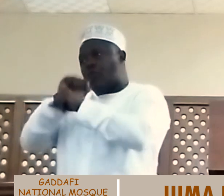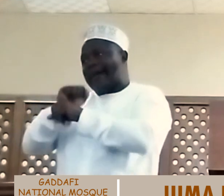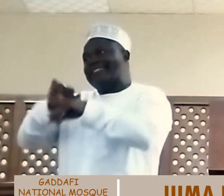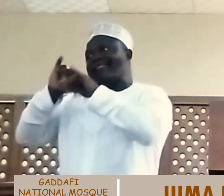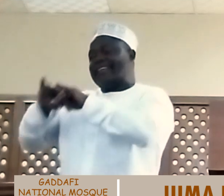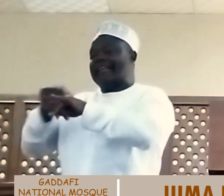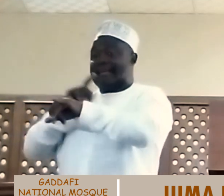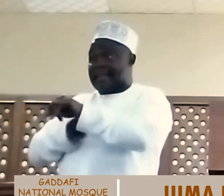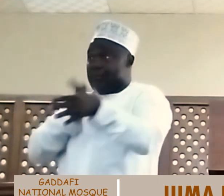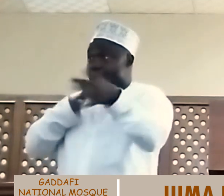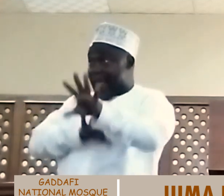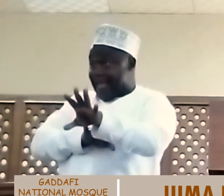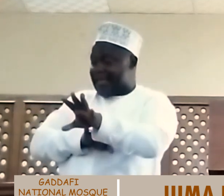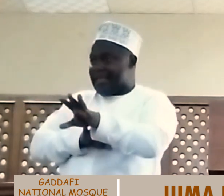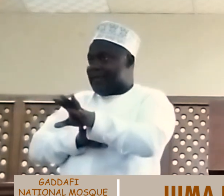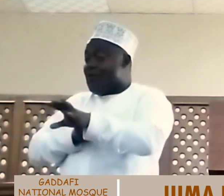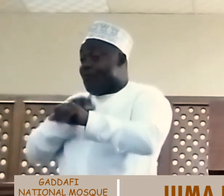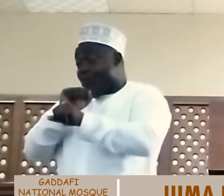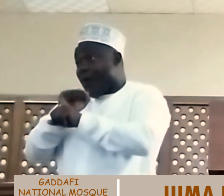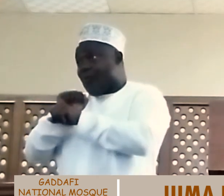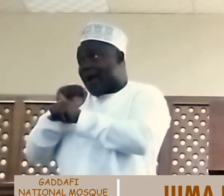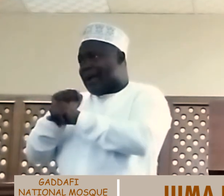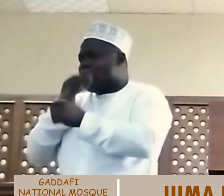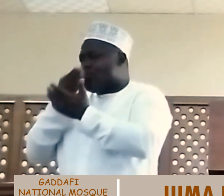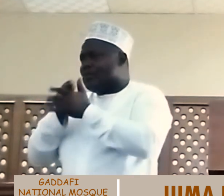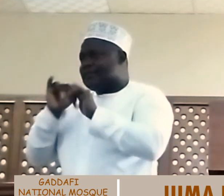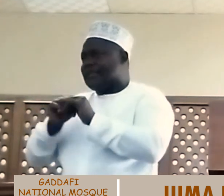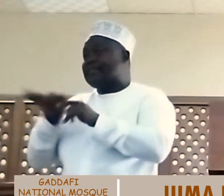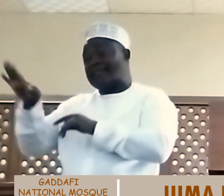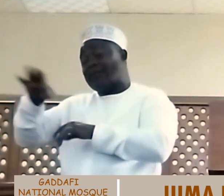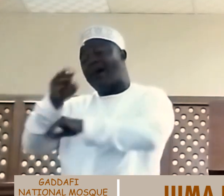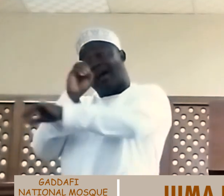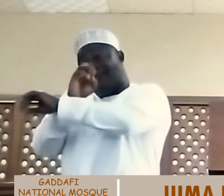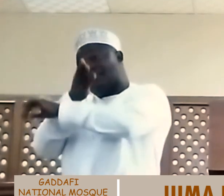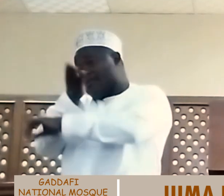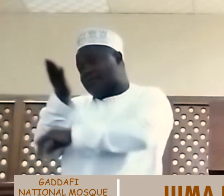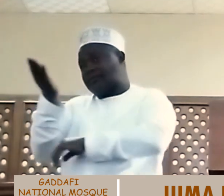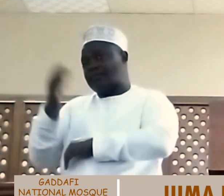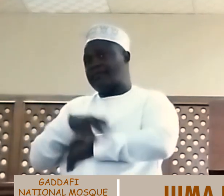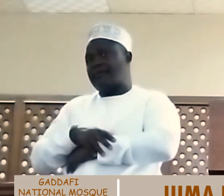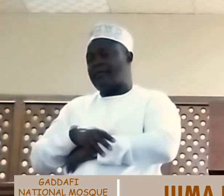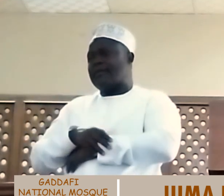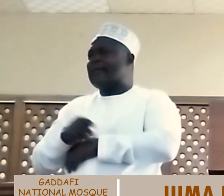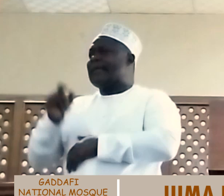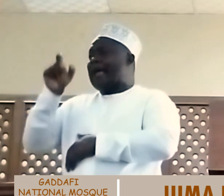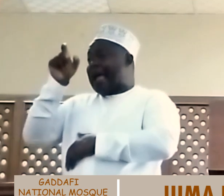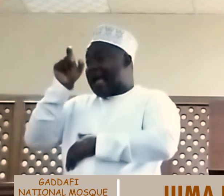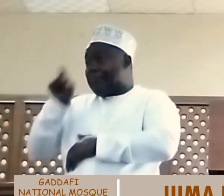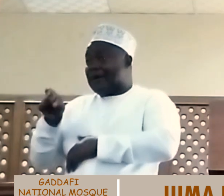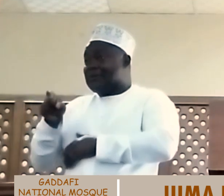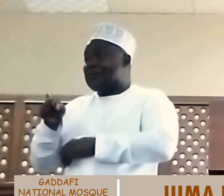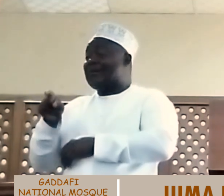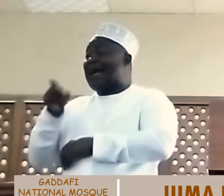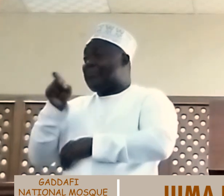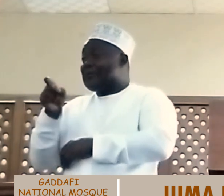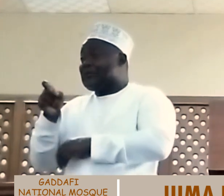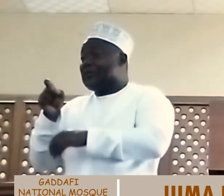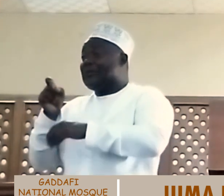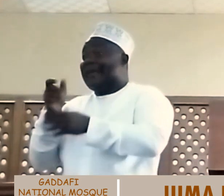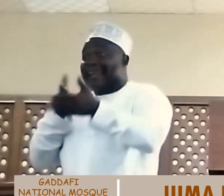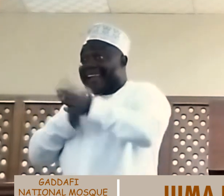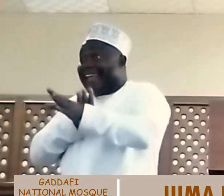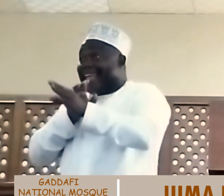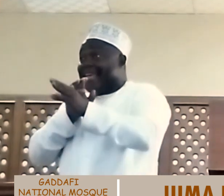okuleka omukululo era twagadde kubakubiriza nti omuntu nga tannafa yeerwaneko